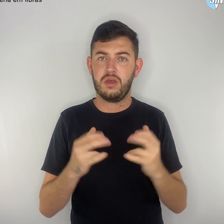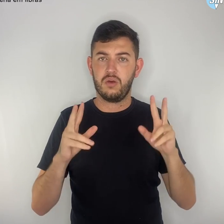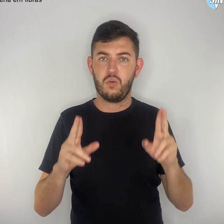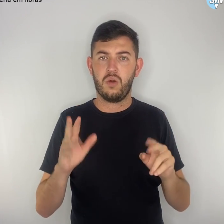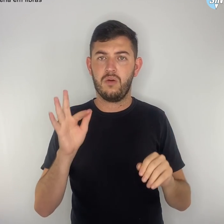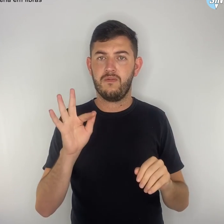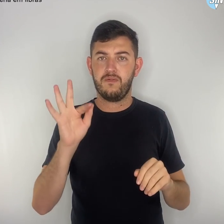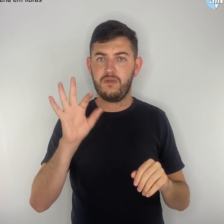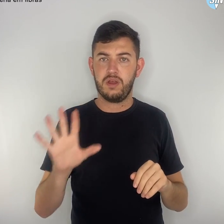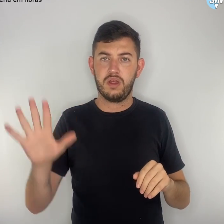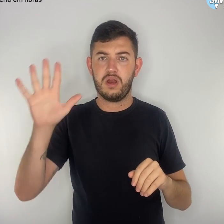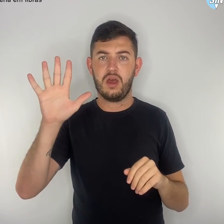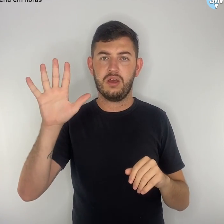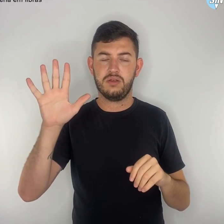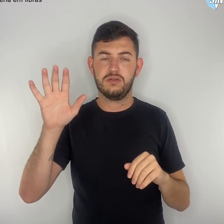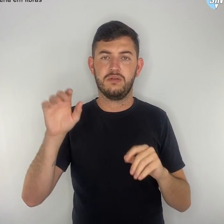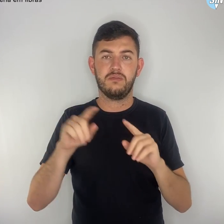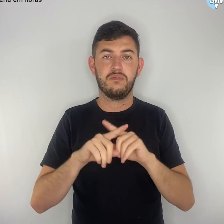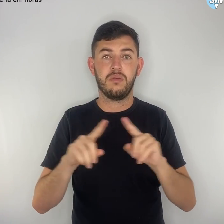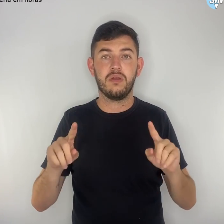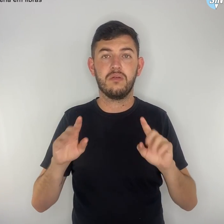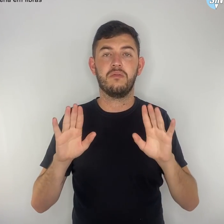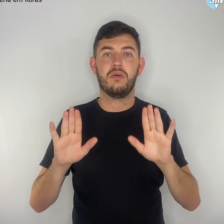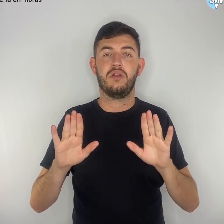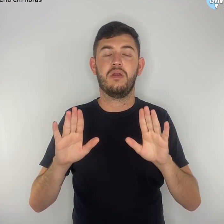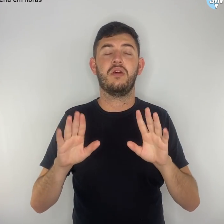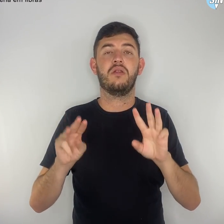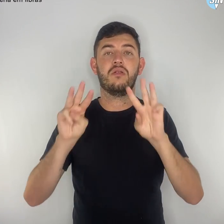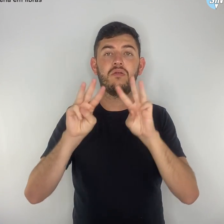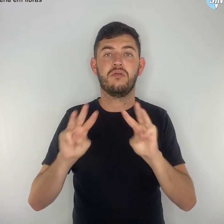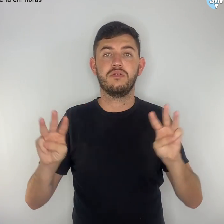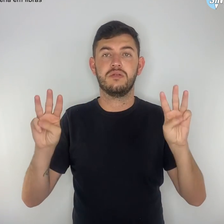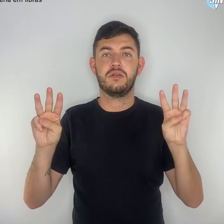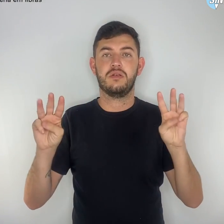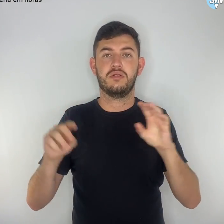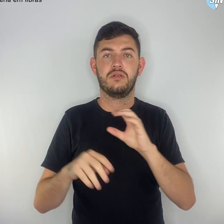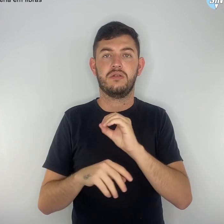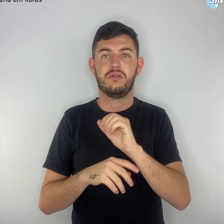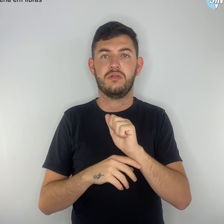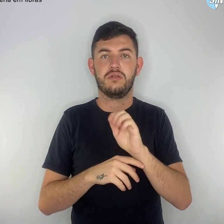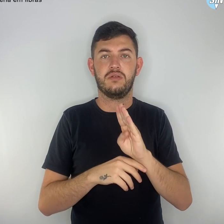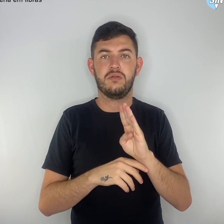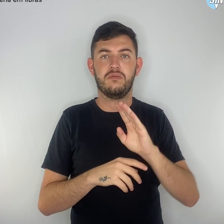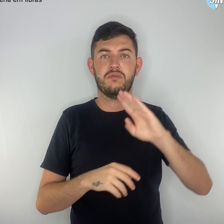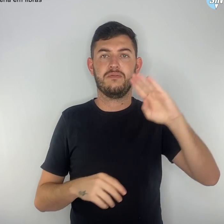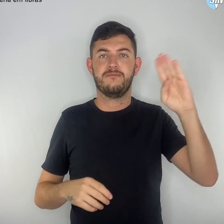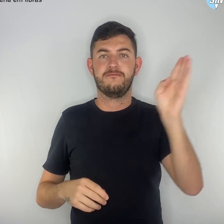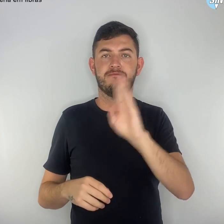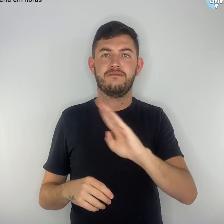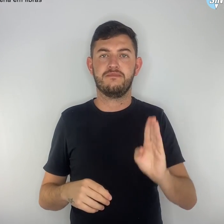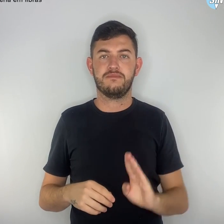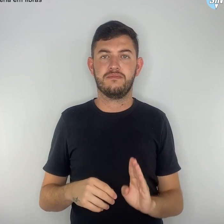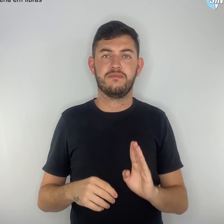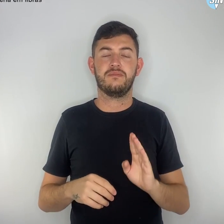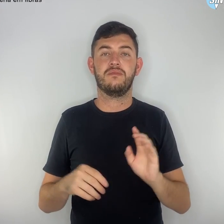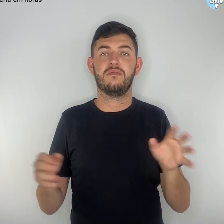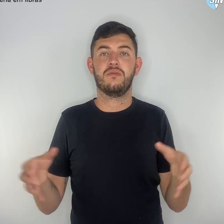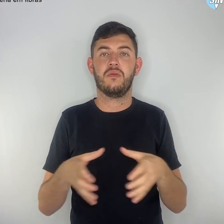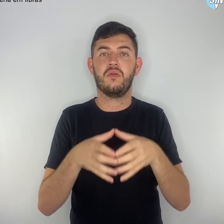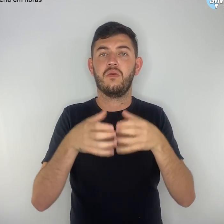aspecto. Na página eletrônica da OAB Nacional, a entidade explica que,